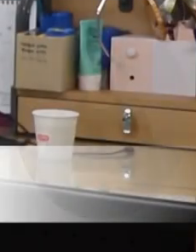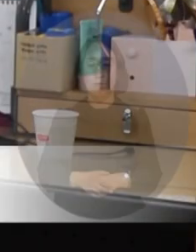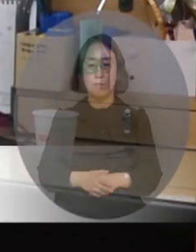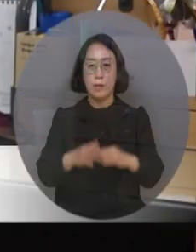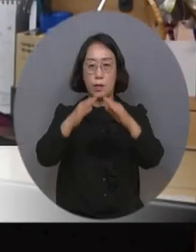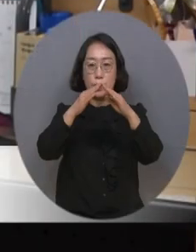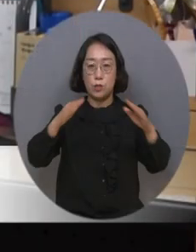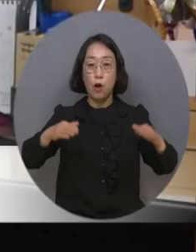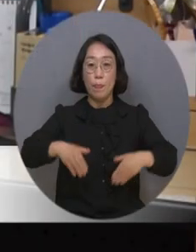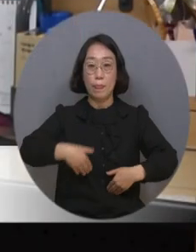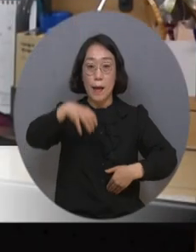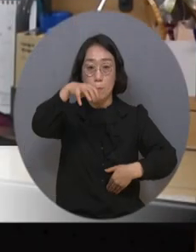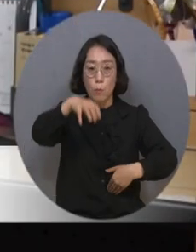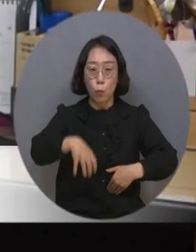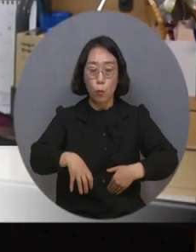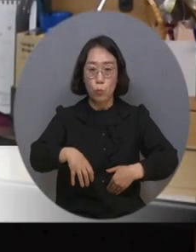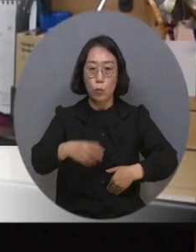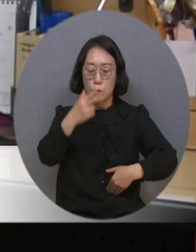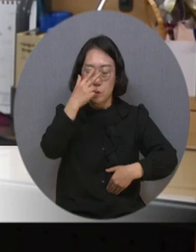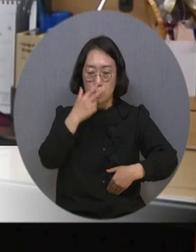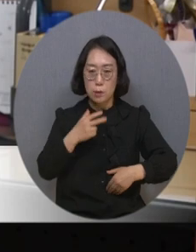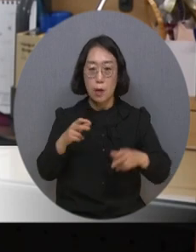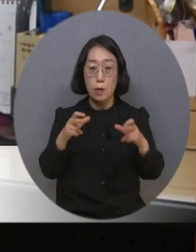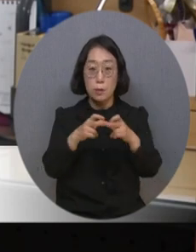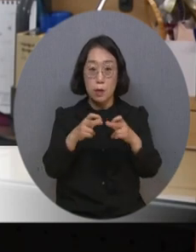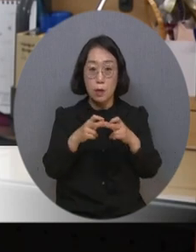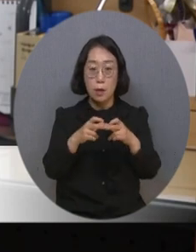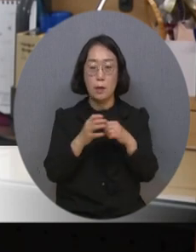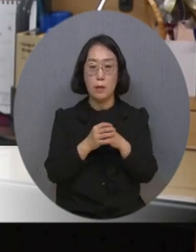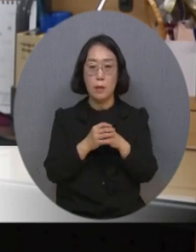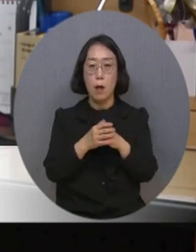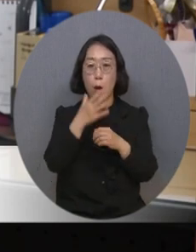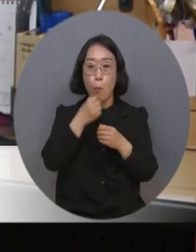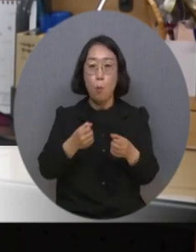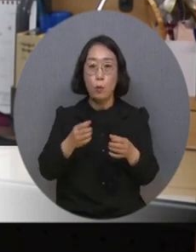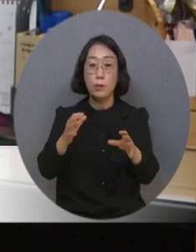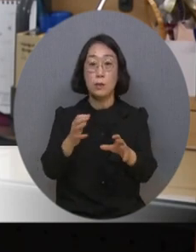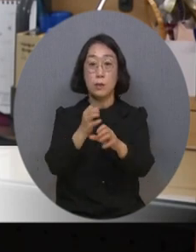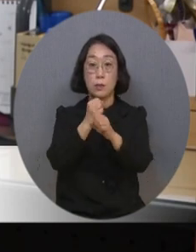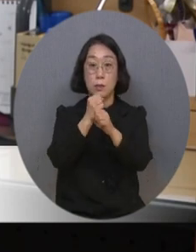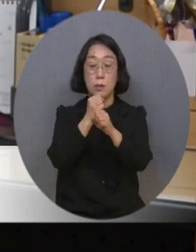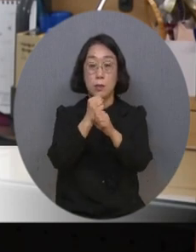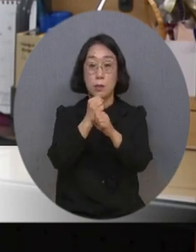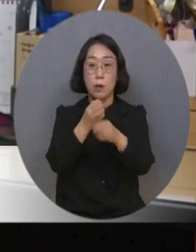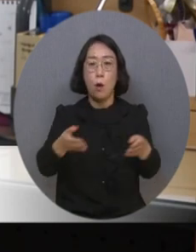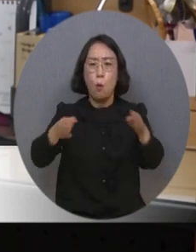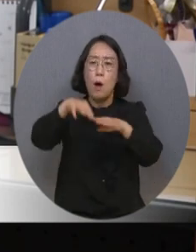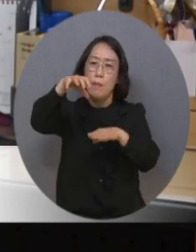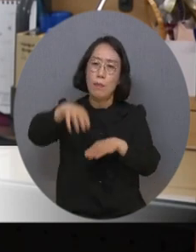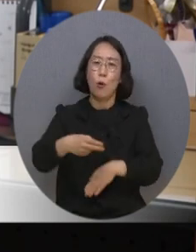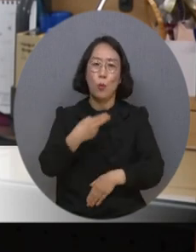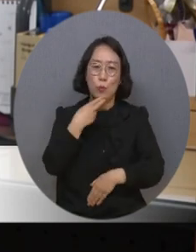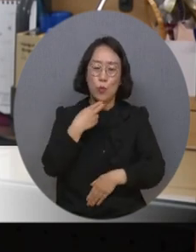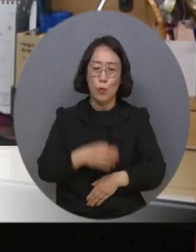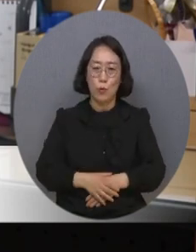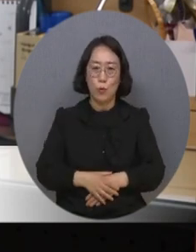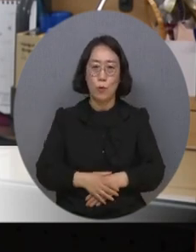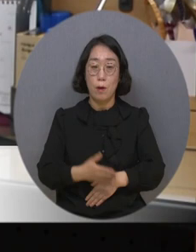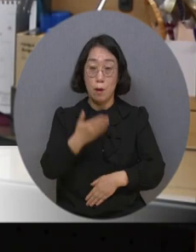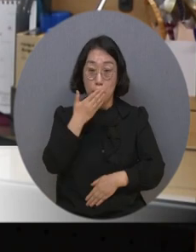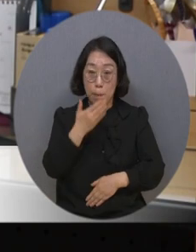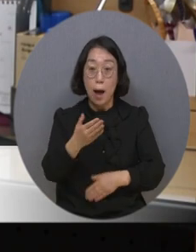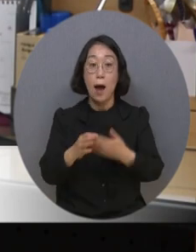전남 쪽으로는 시각장애인 복지관이 없습니다. 아직. 그래서